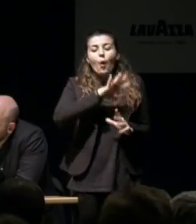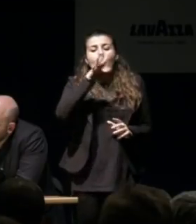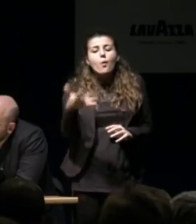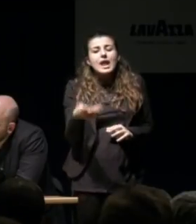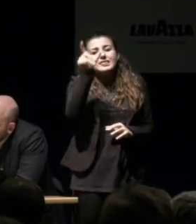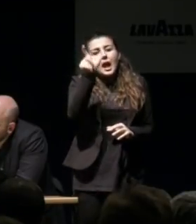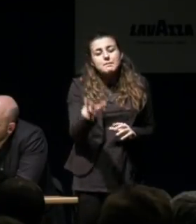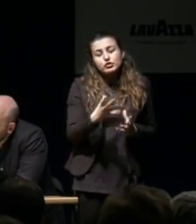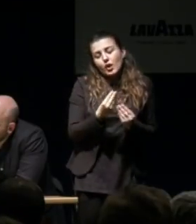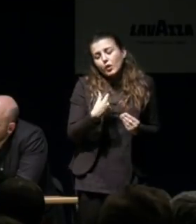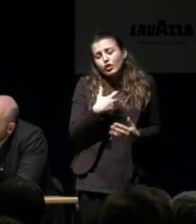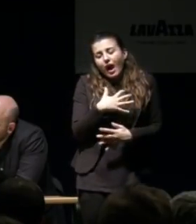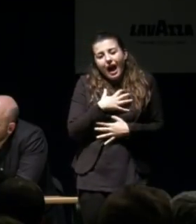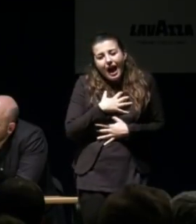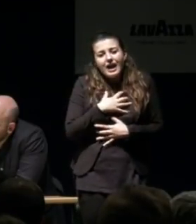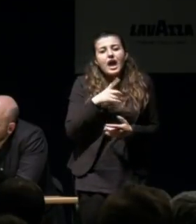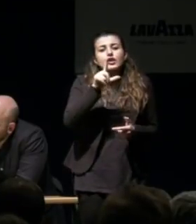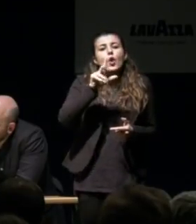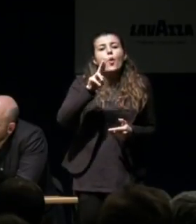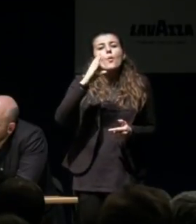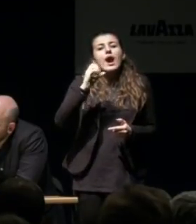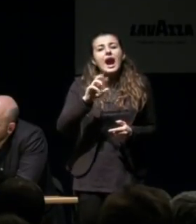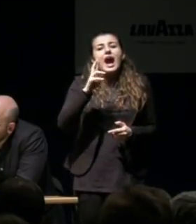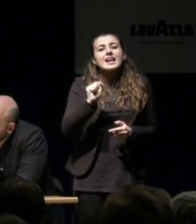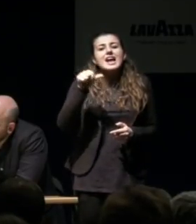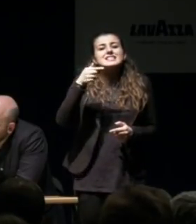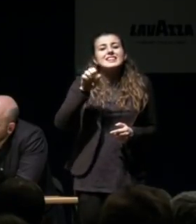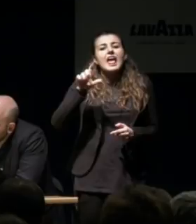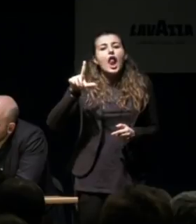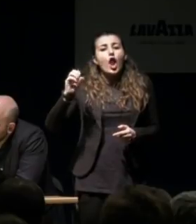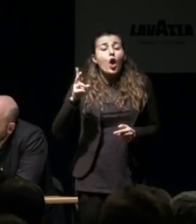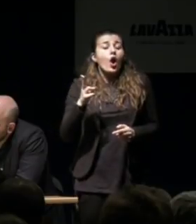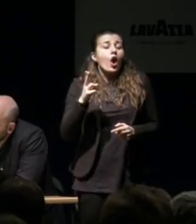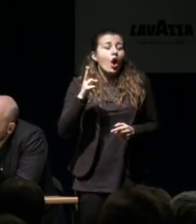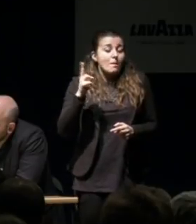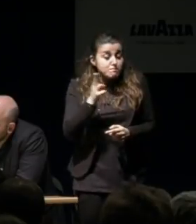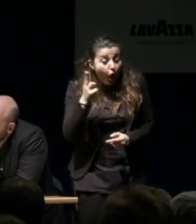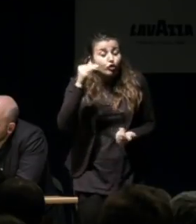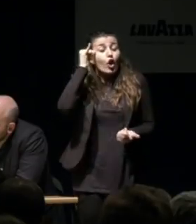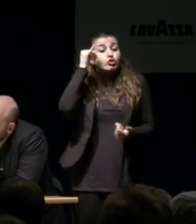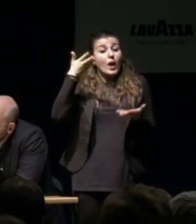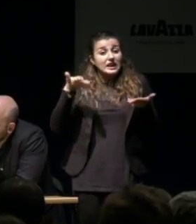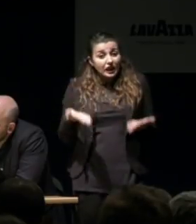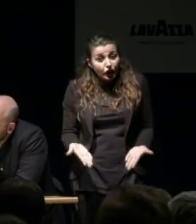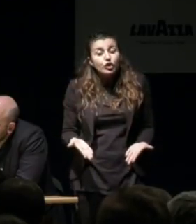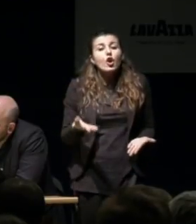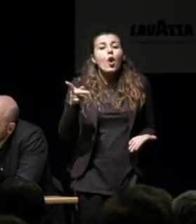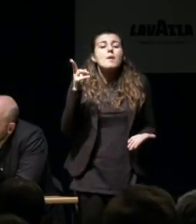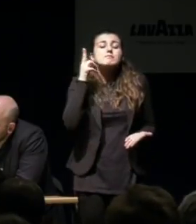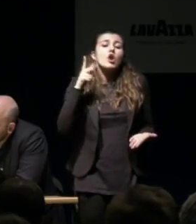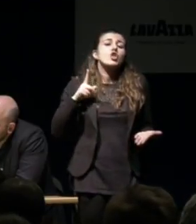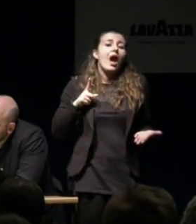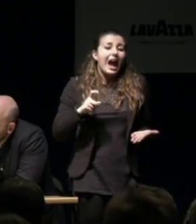a noi caro era luca rastello torinese morto anche lui molto precocemente di cancro